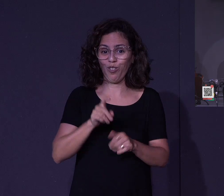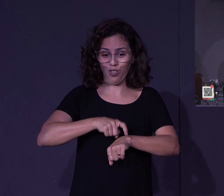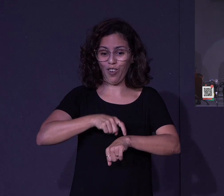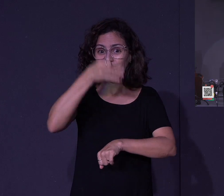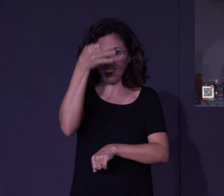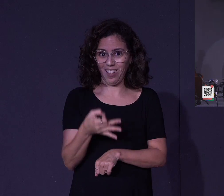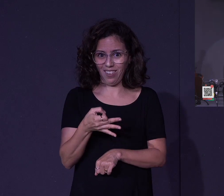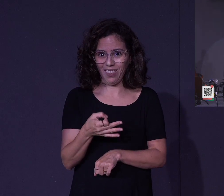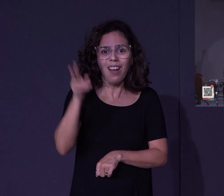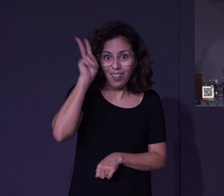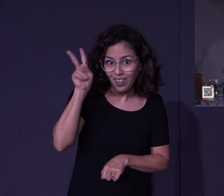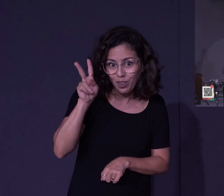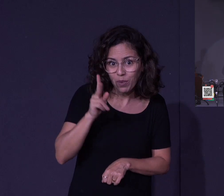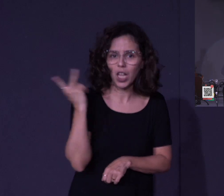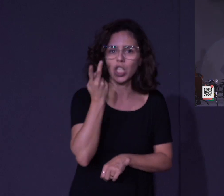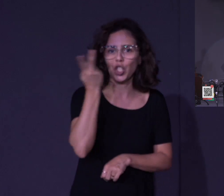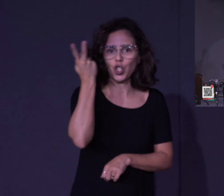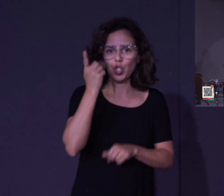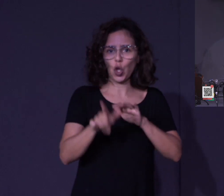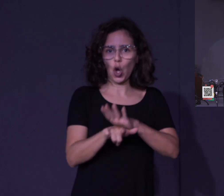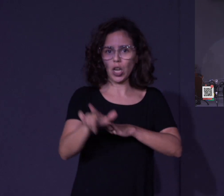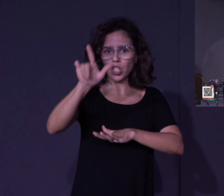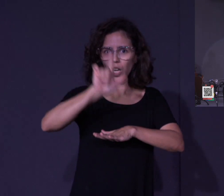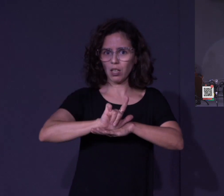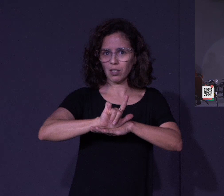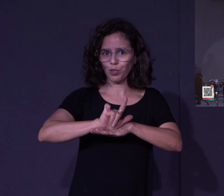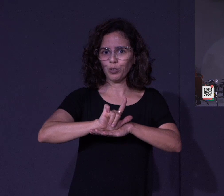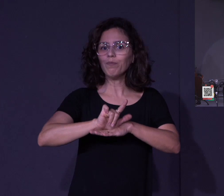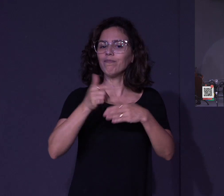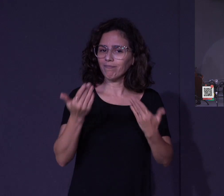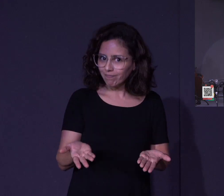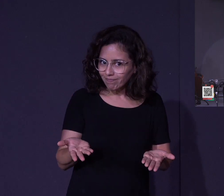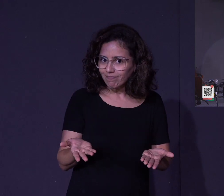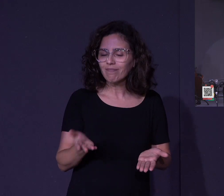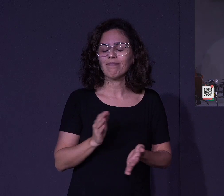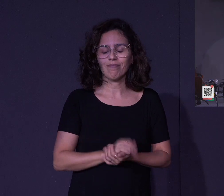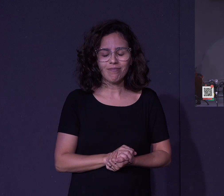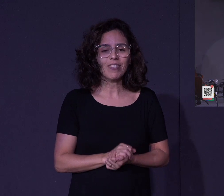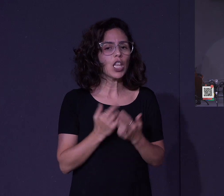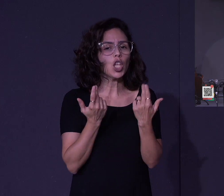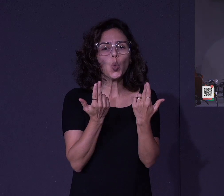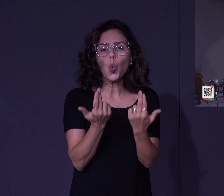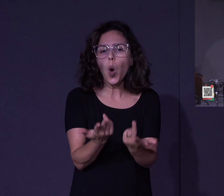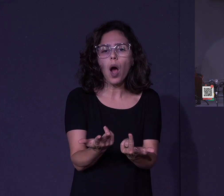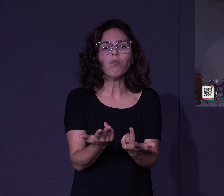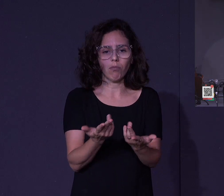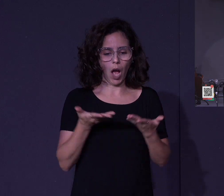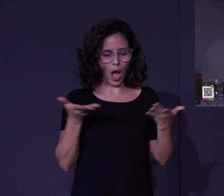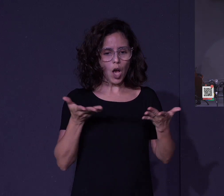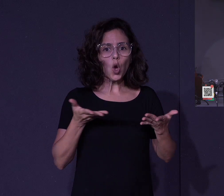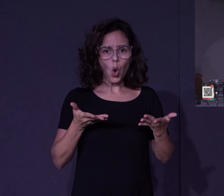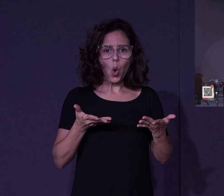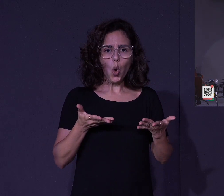Deus. E eu quero me incluir nessa agenda tua aí, Senhor. Eu quero me incluir nesse cronograma teu aí, Senhor. Ninguém havia pedido a